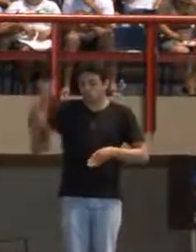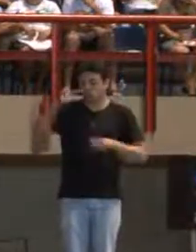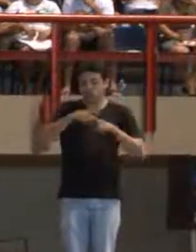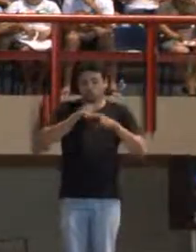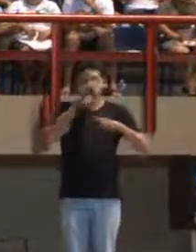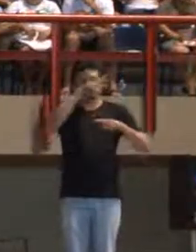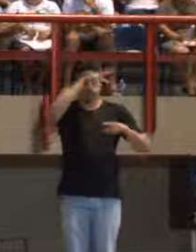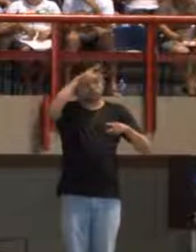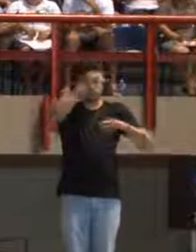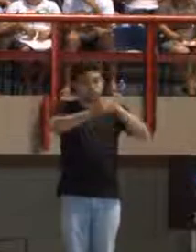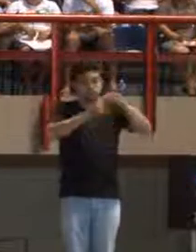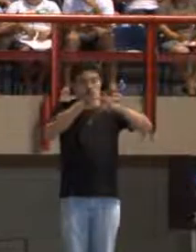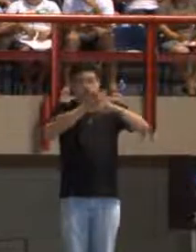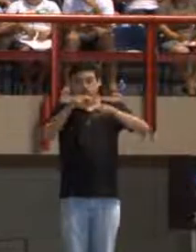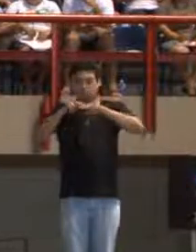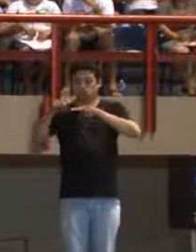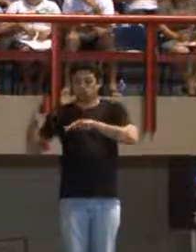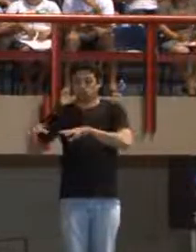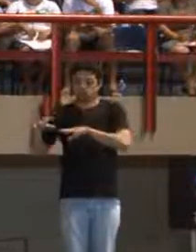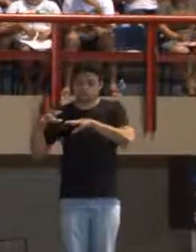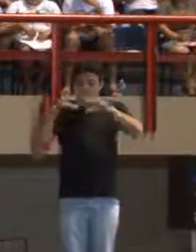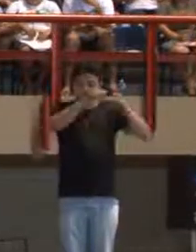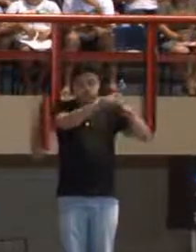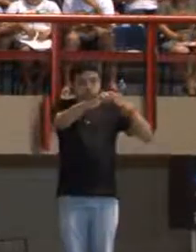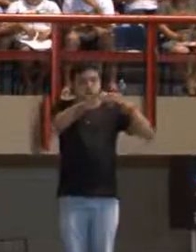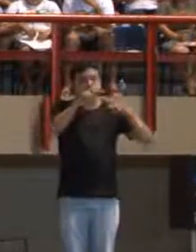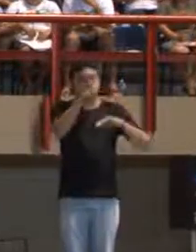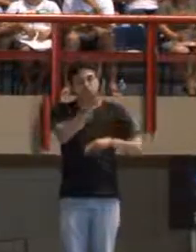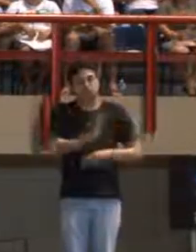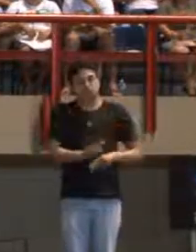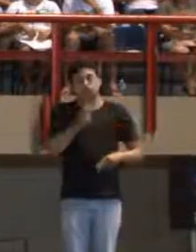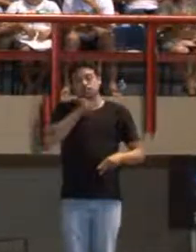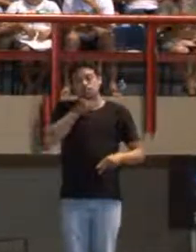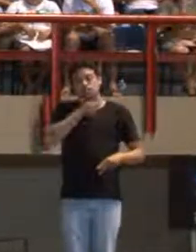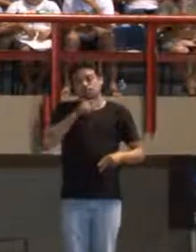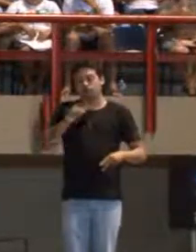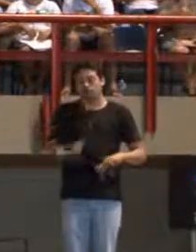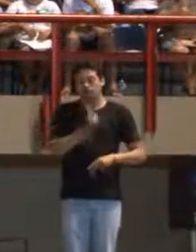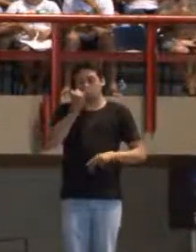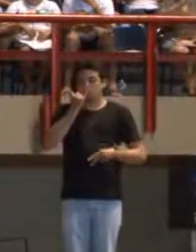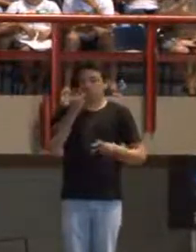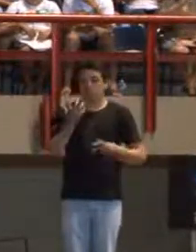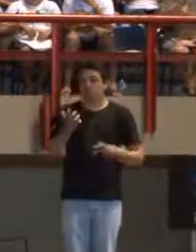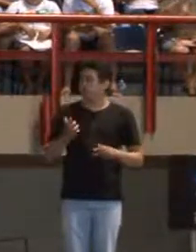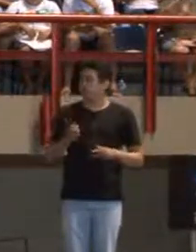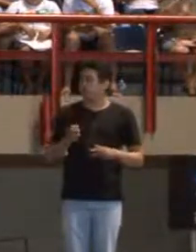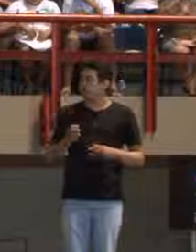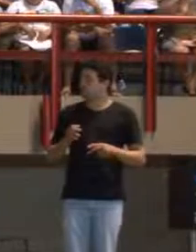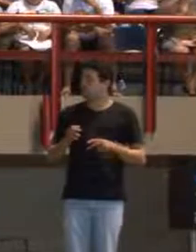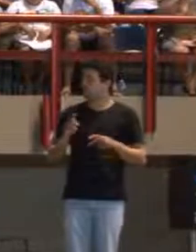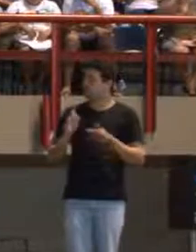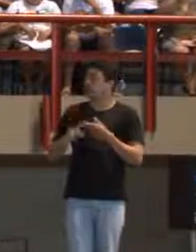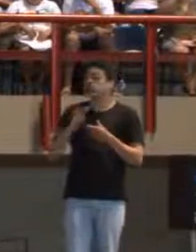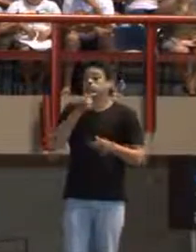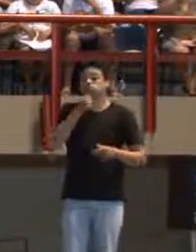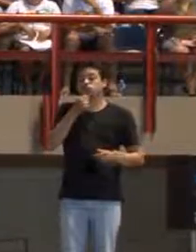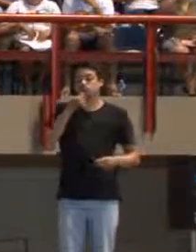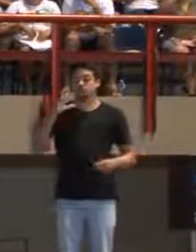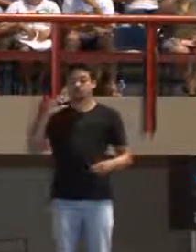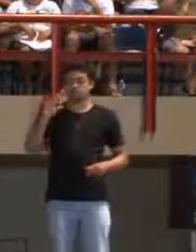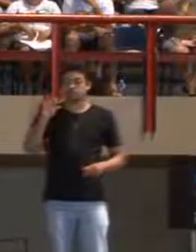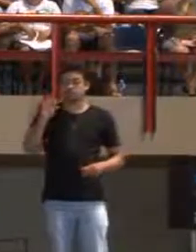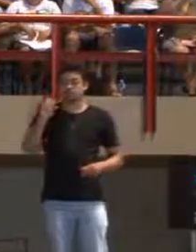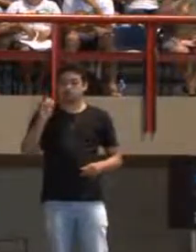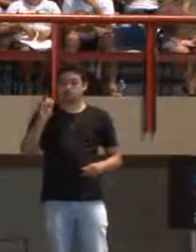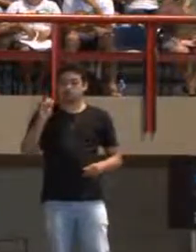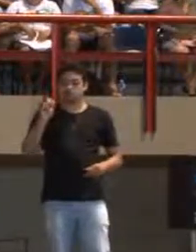território internacional e que, consequentemente, o Brasil é que está dando uma de gaiato nessa história. O Cristóvão Buarque,